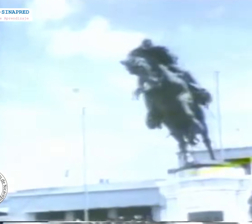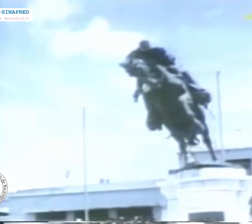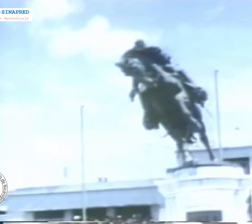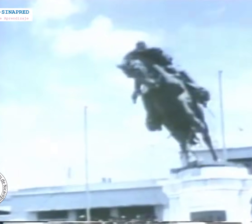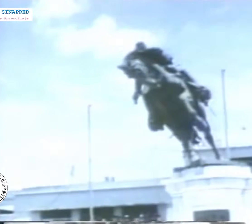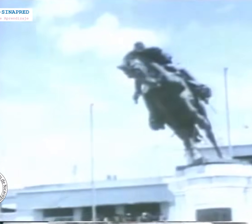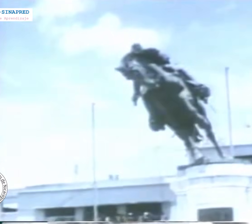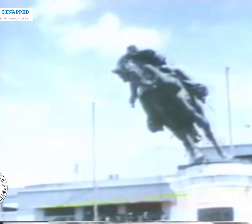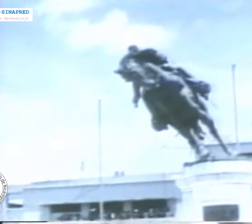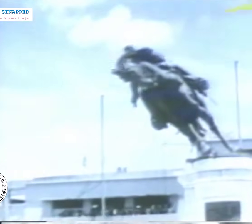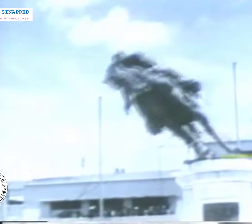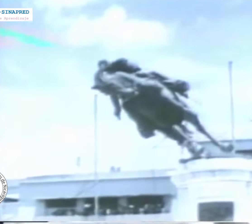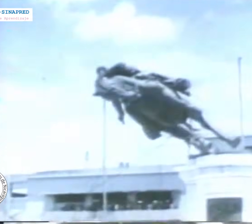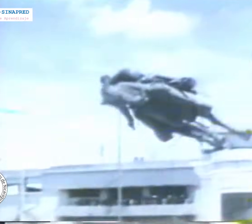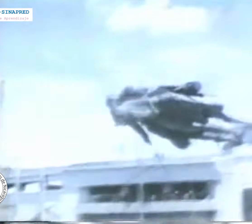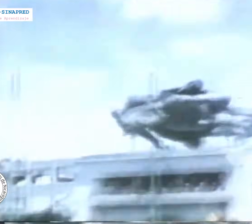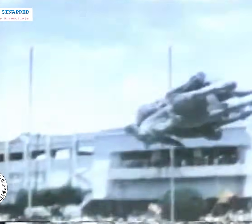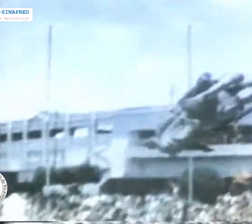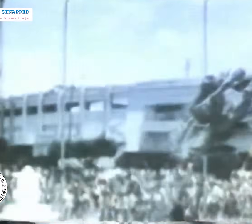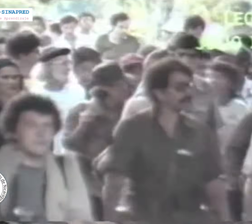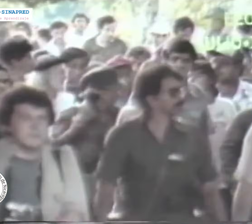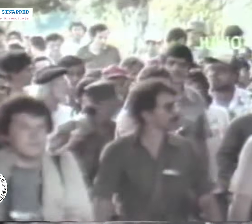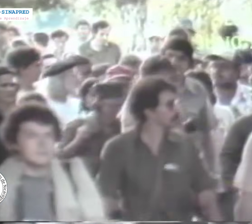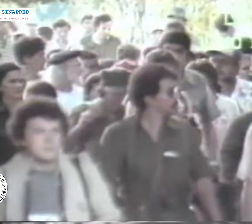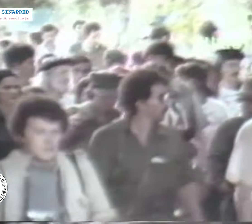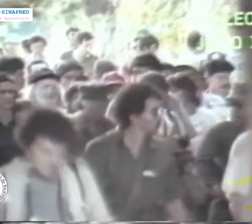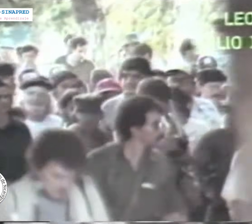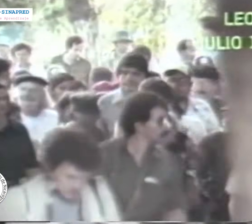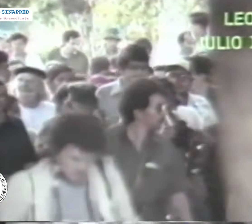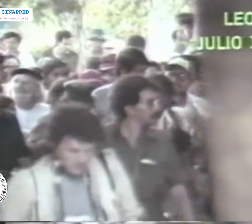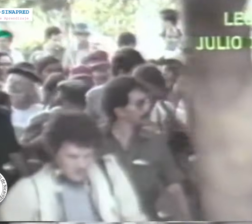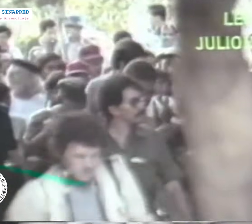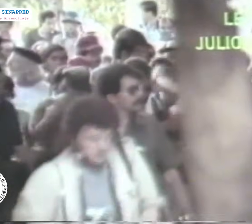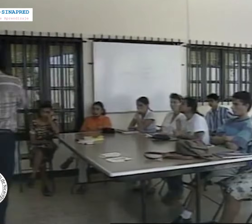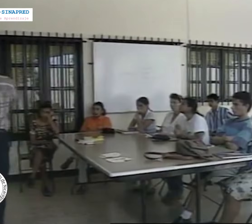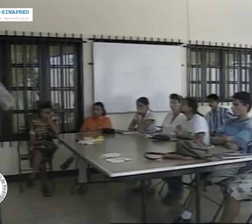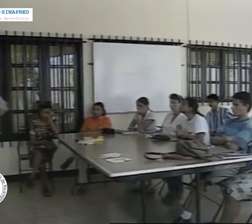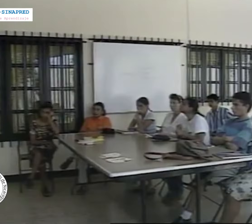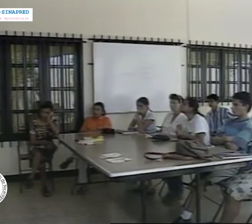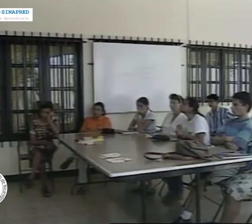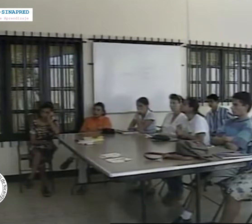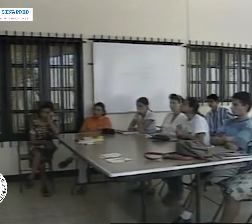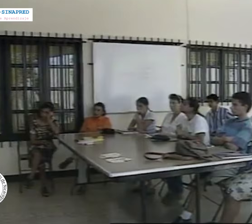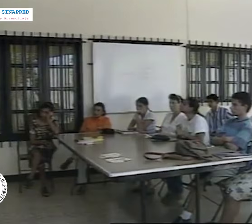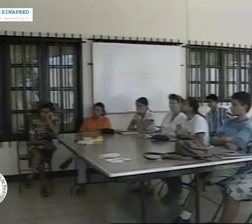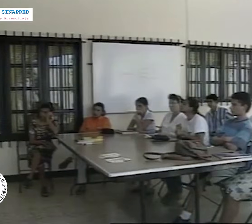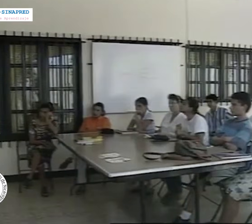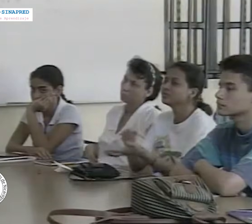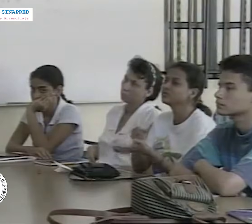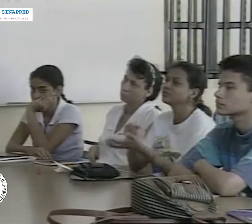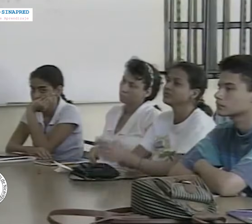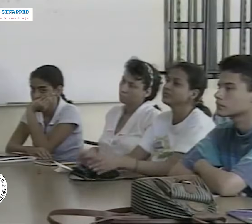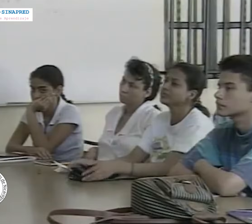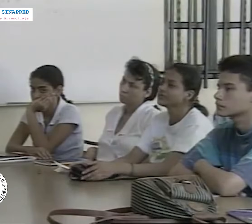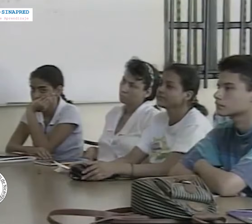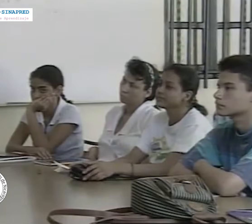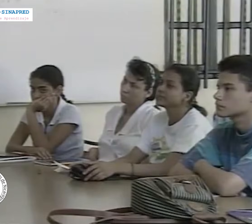de 1980, cuando el gobierno revolucionario sandinista creó la primera escuela pública para niños sordos en la historia